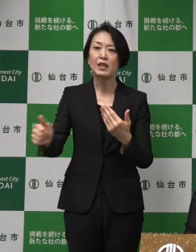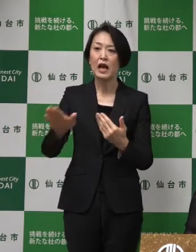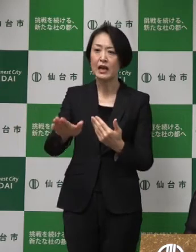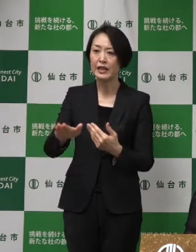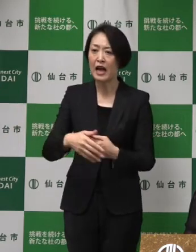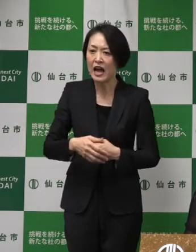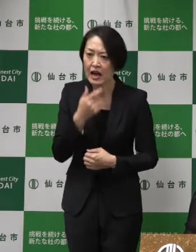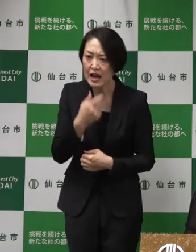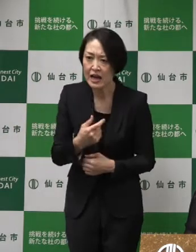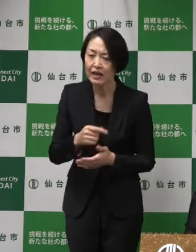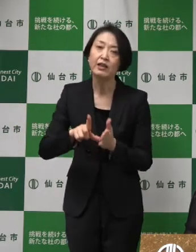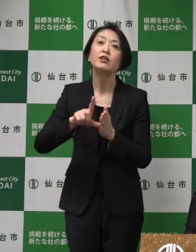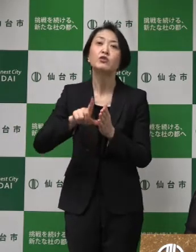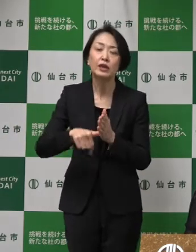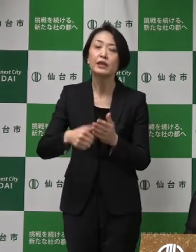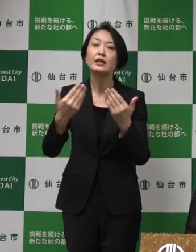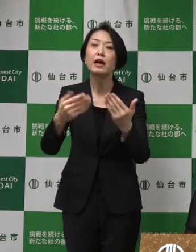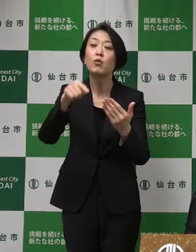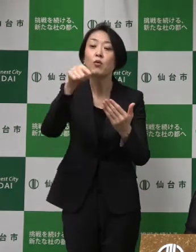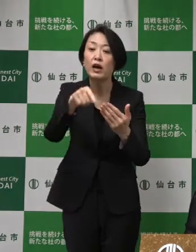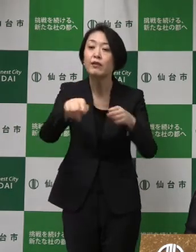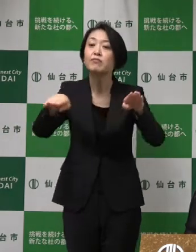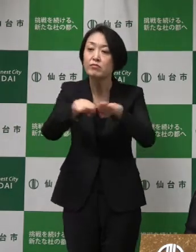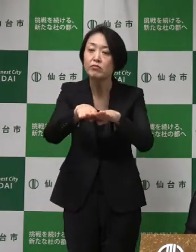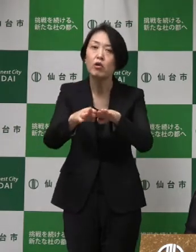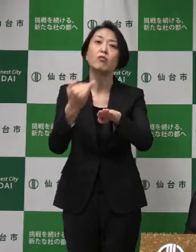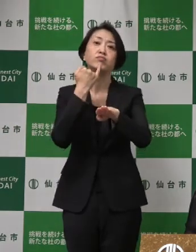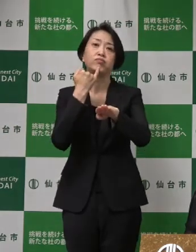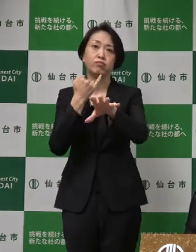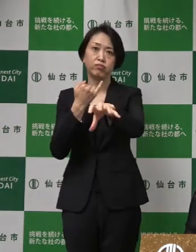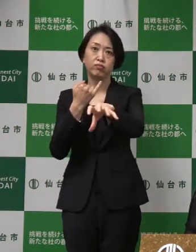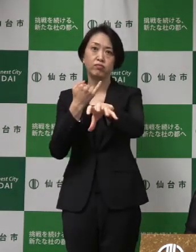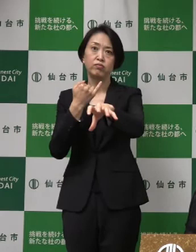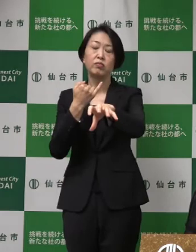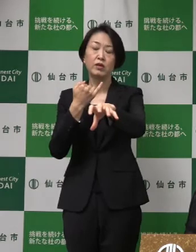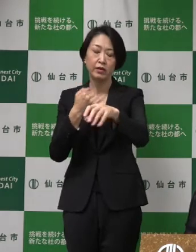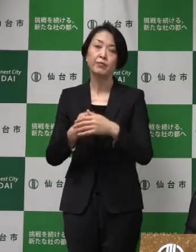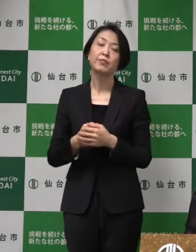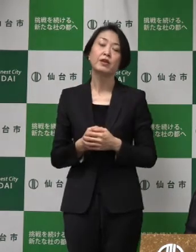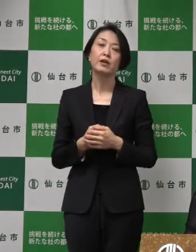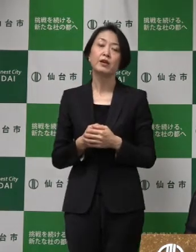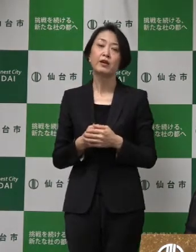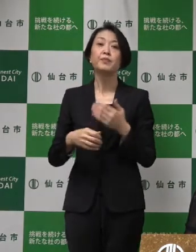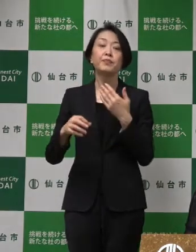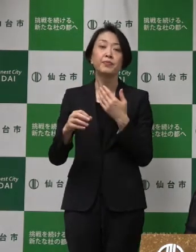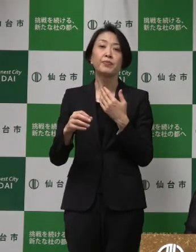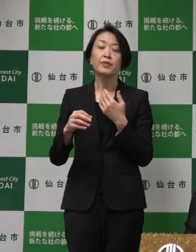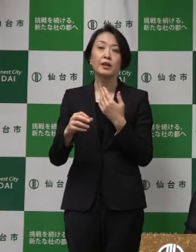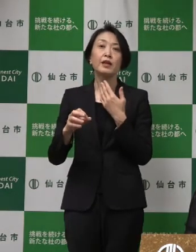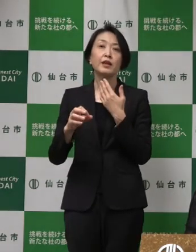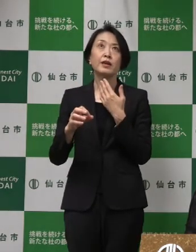措置を取っているところもあるわけです。必要な期間 原則翌日1